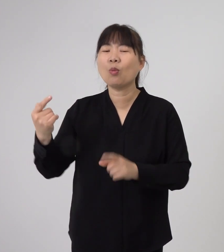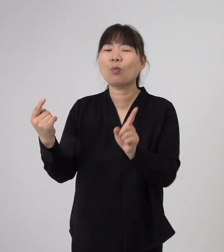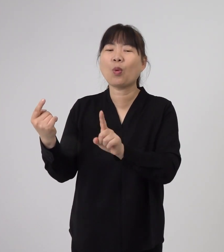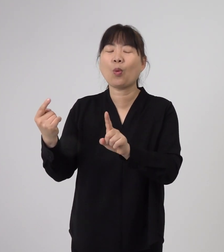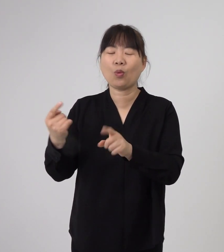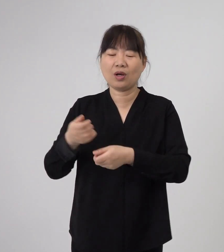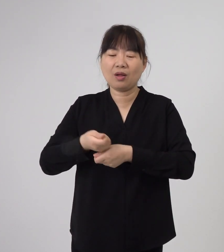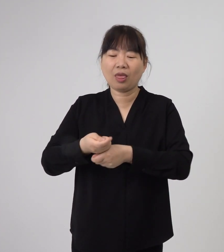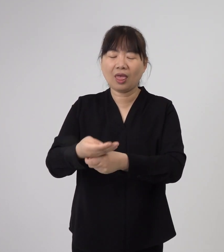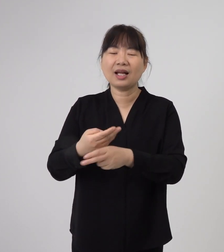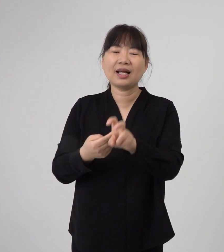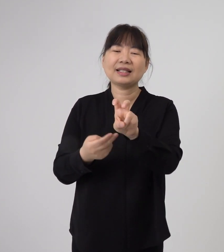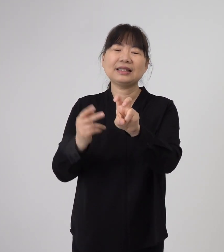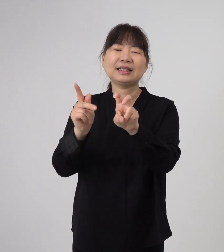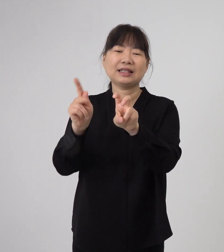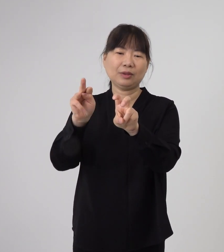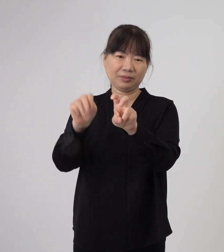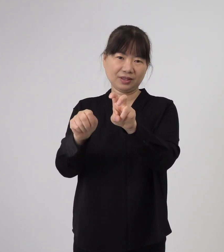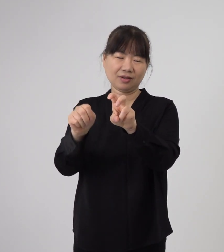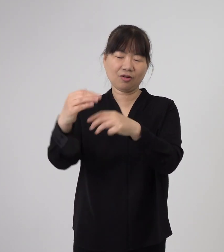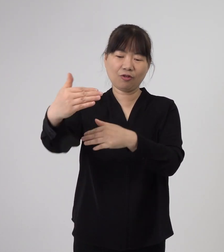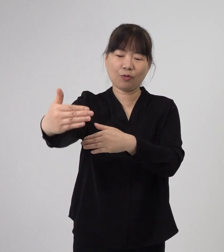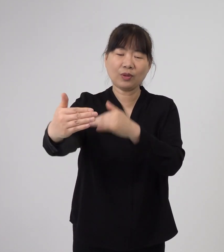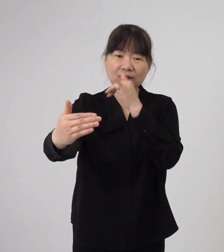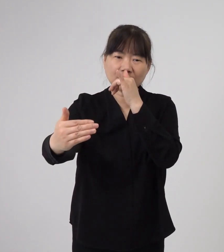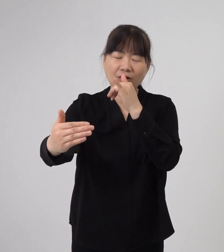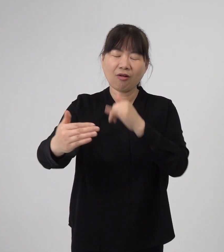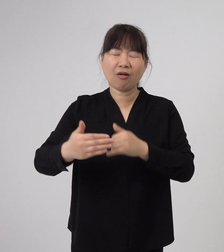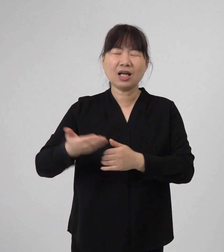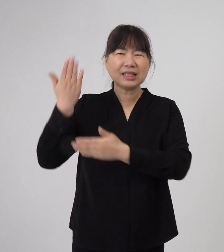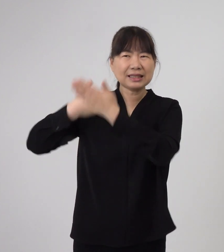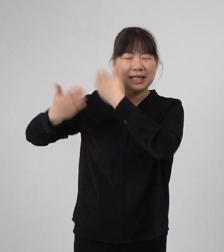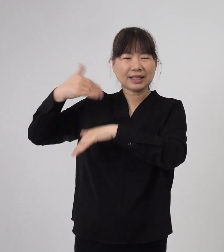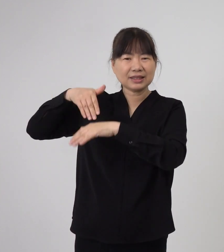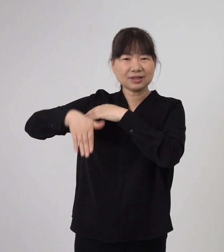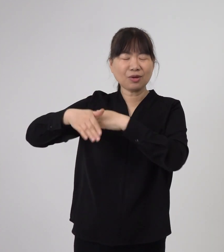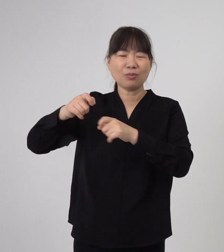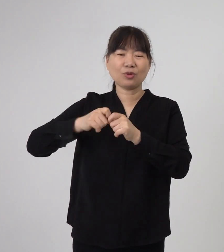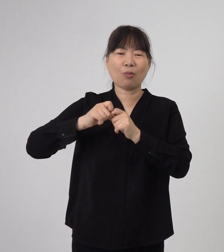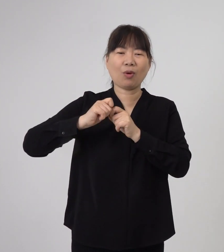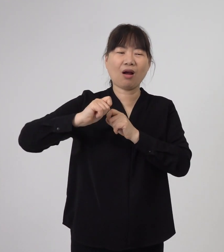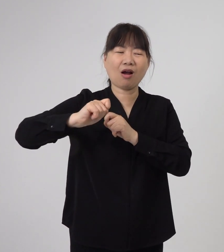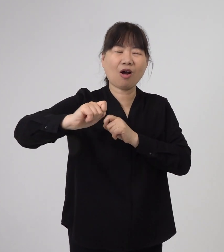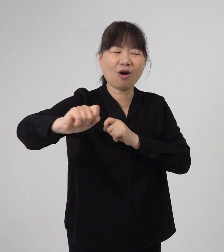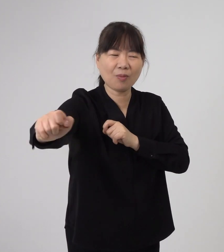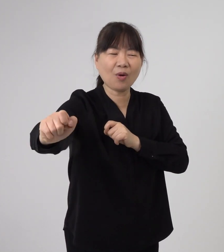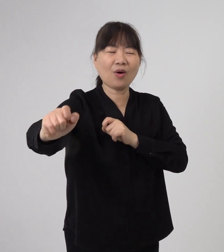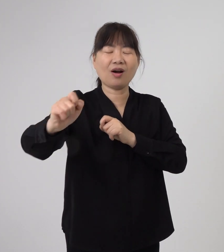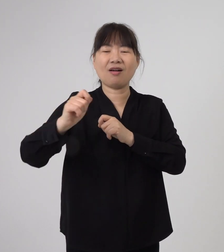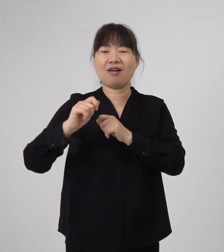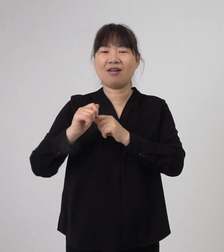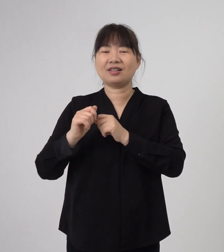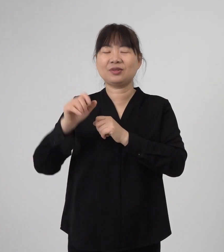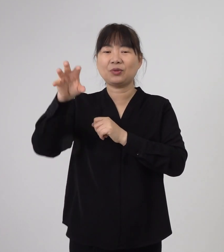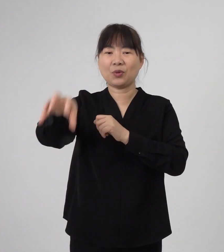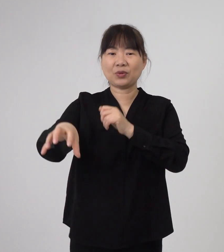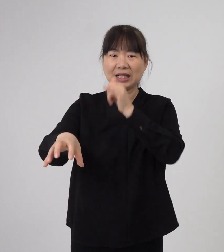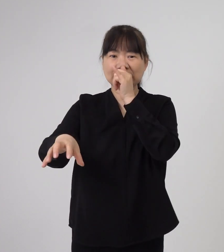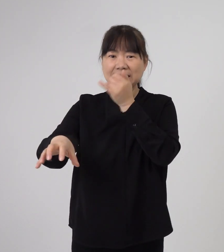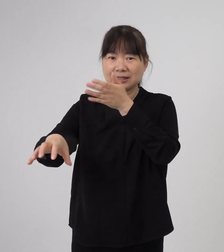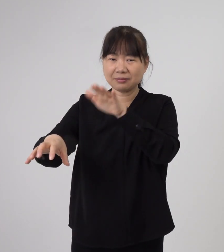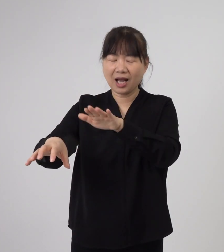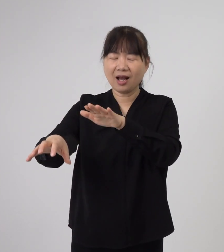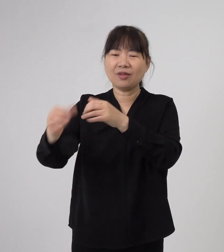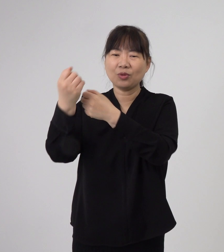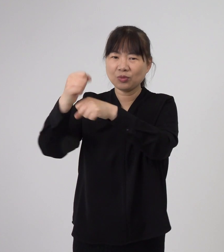이건 굉장히 넓은 거리예요. 넓은 지역이에요. 근데 그 넓은 지역의 사람들에게 평판이